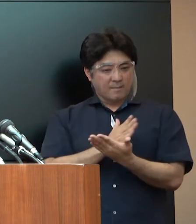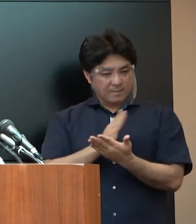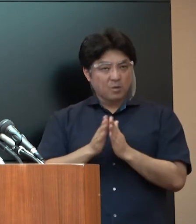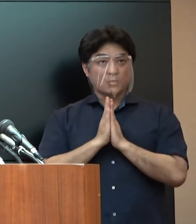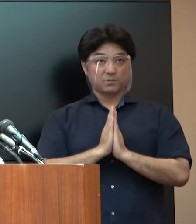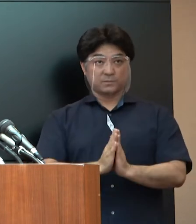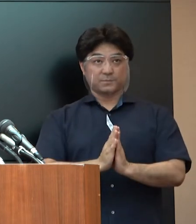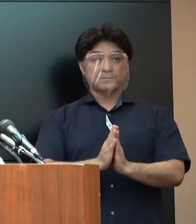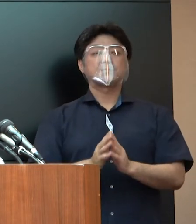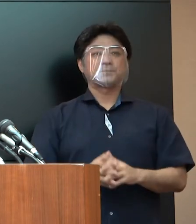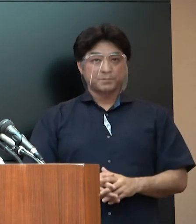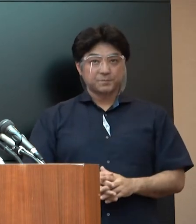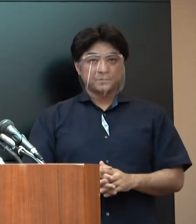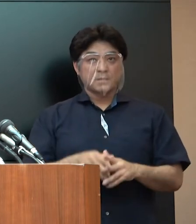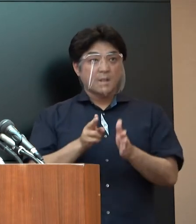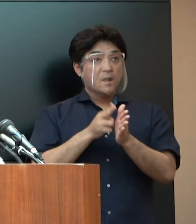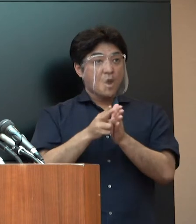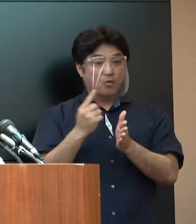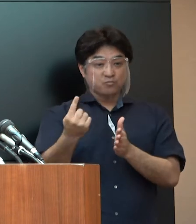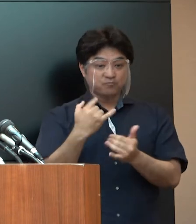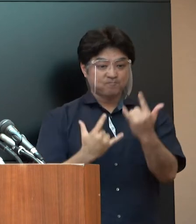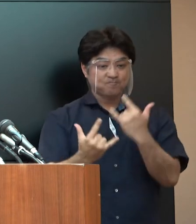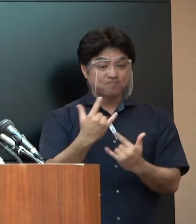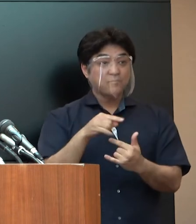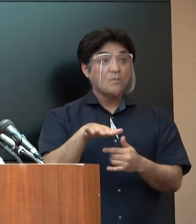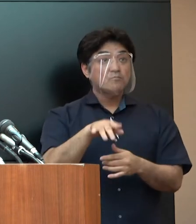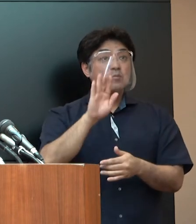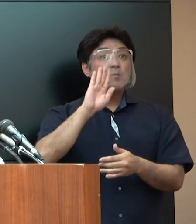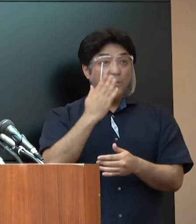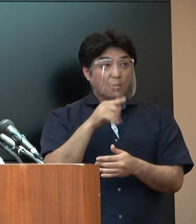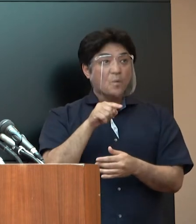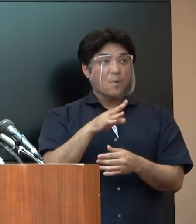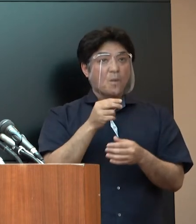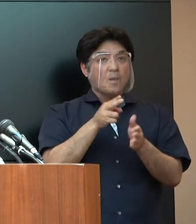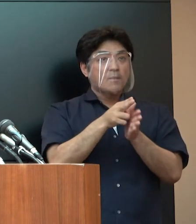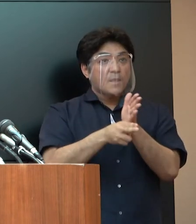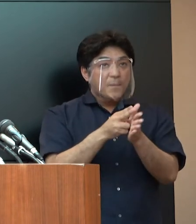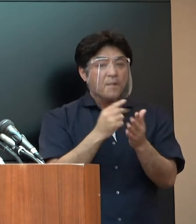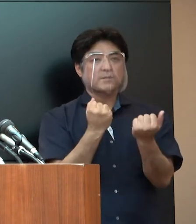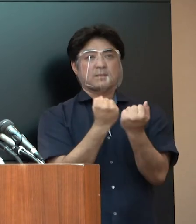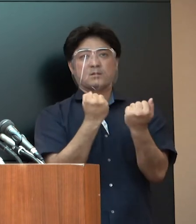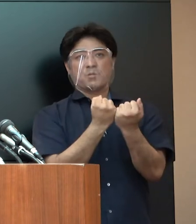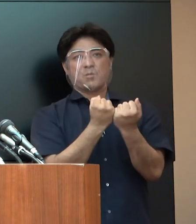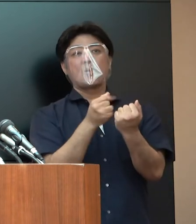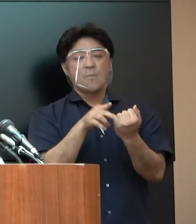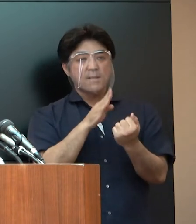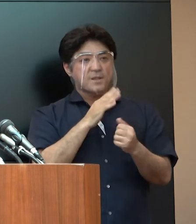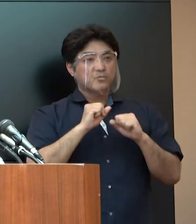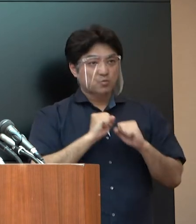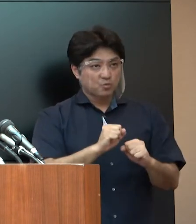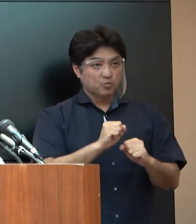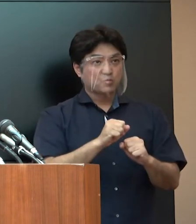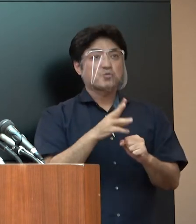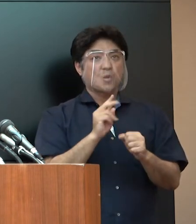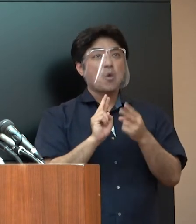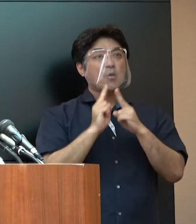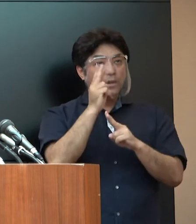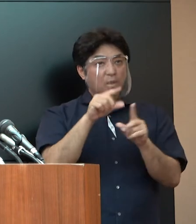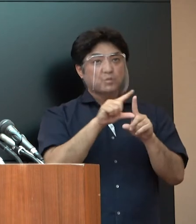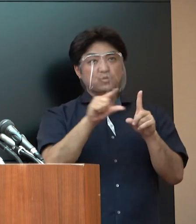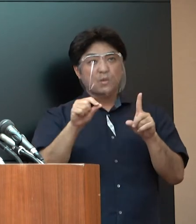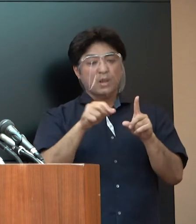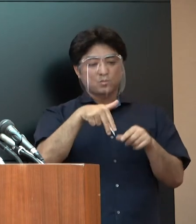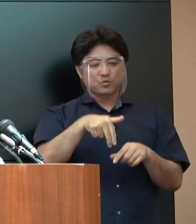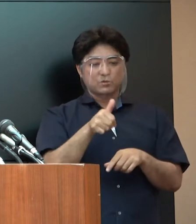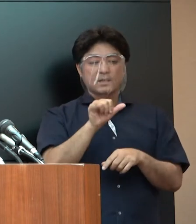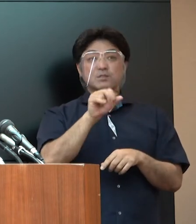。観光で来県される皆様には、新しい旅のエチケットの実践と沖縄ツアースタイルウィズコロナへの